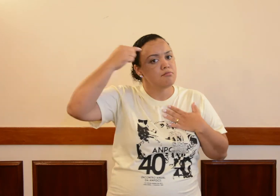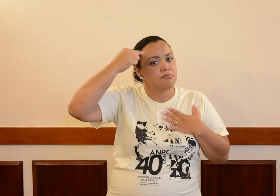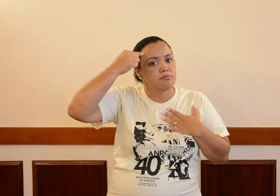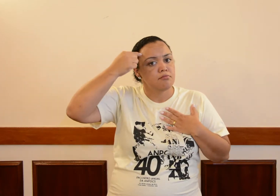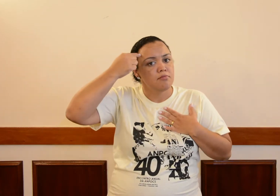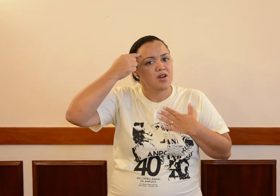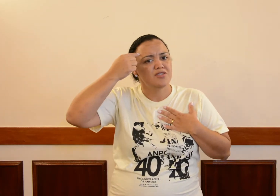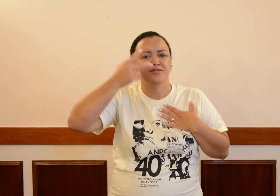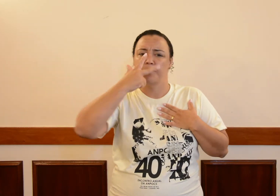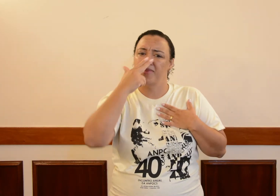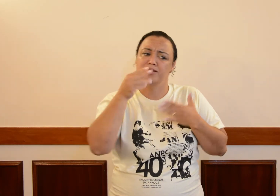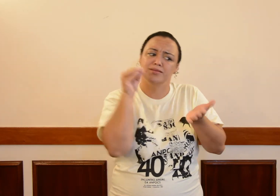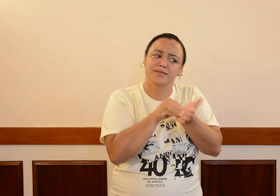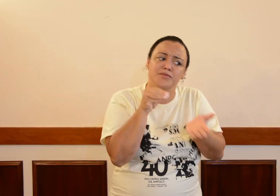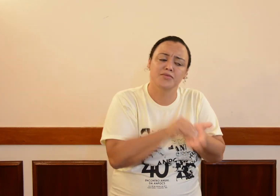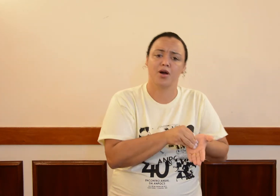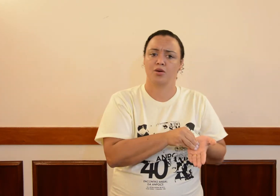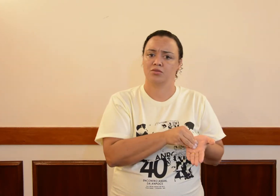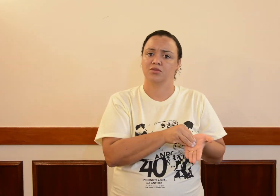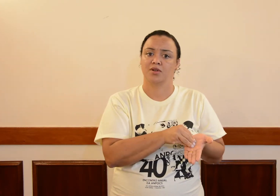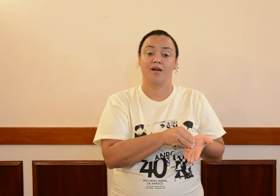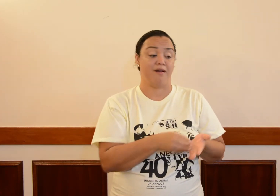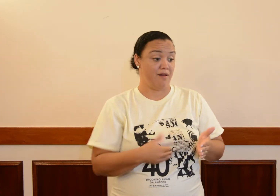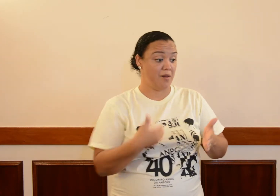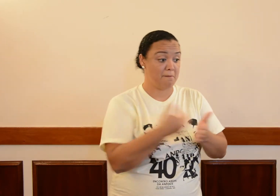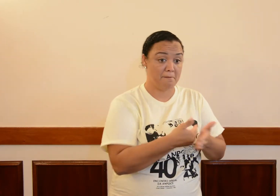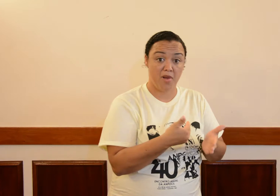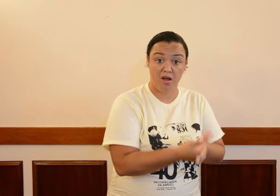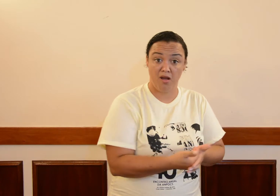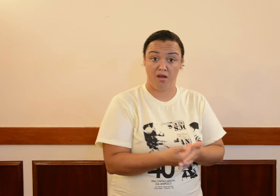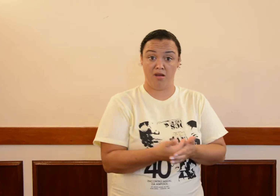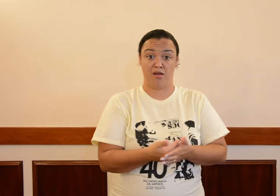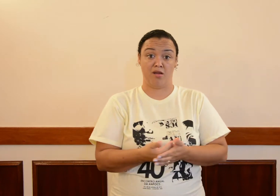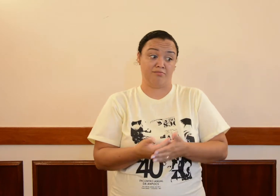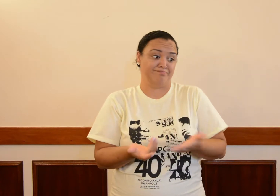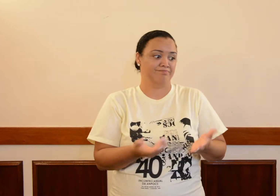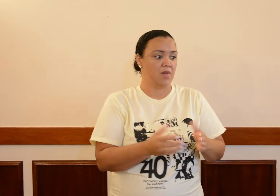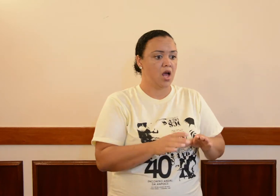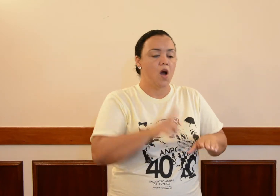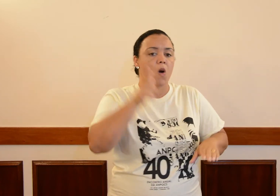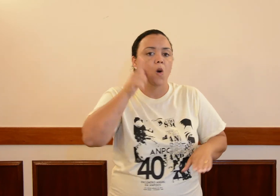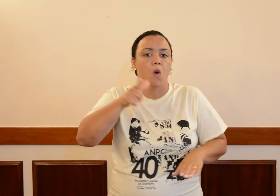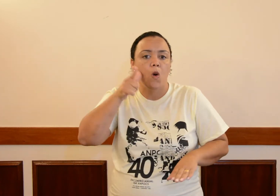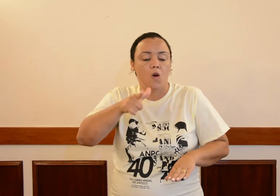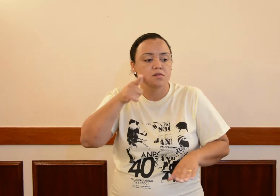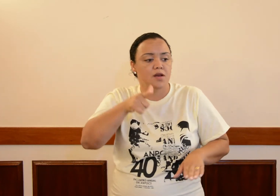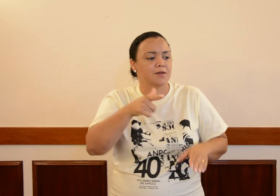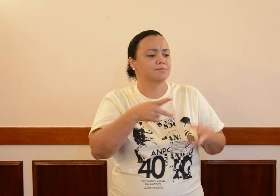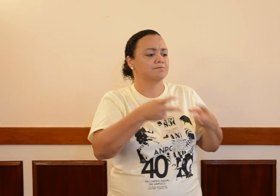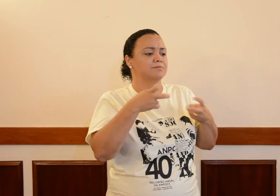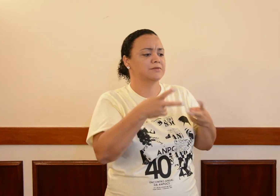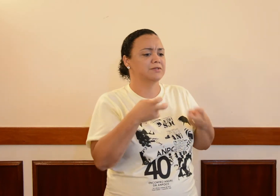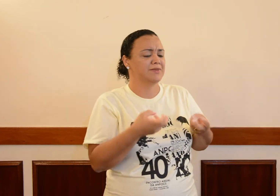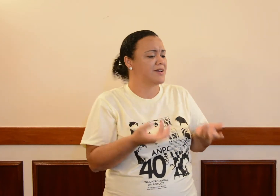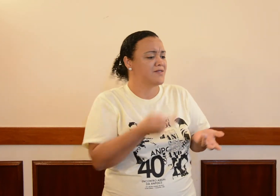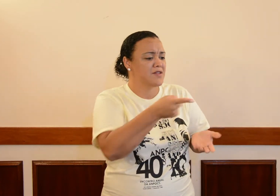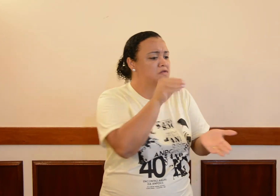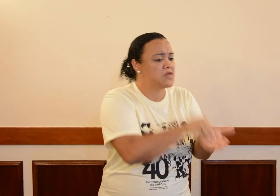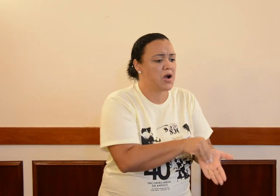e o combate às barreiras físicas, tecnológicas e ou simbólicas que tornam a sociedade incapaz de incluir a todos e, portanto,